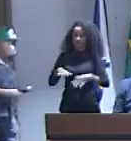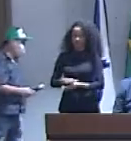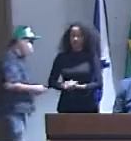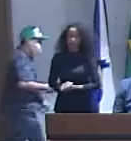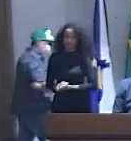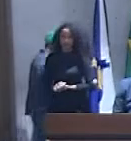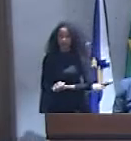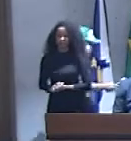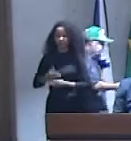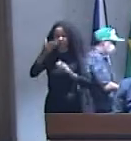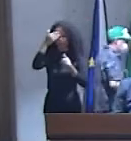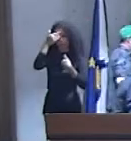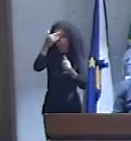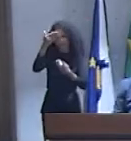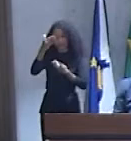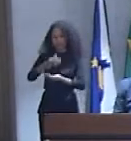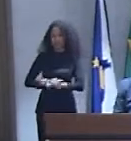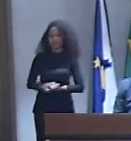Obrigado, João.